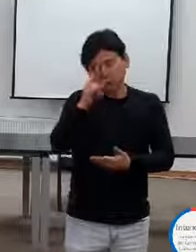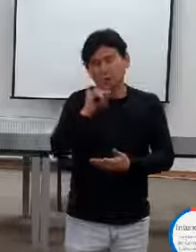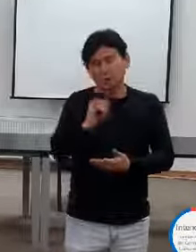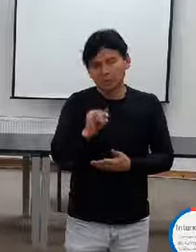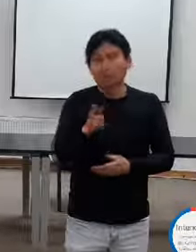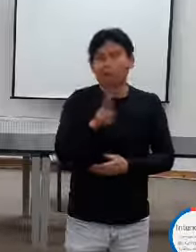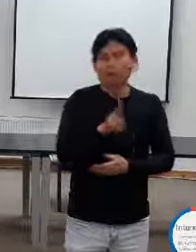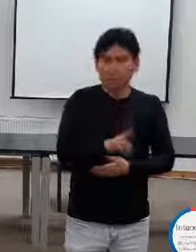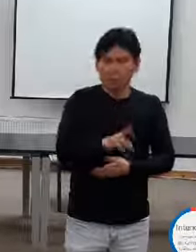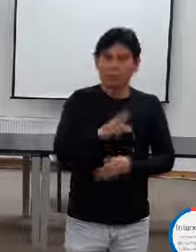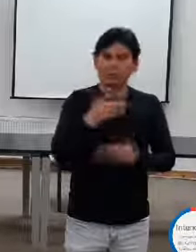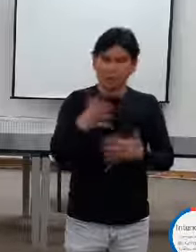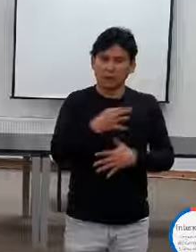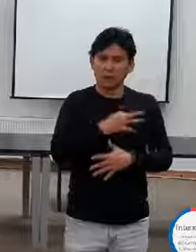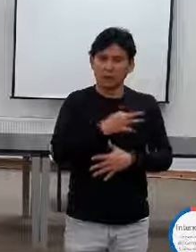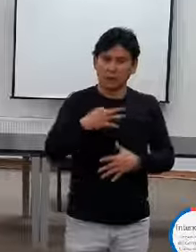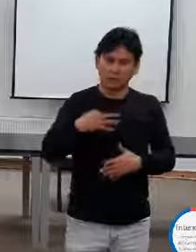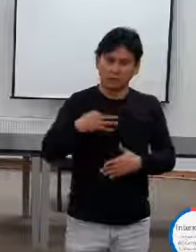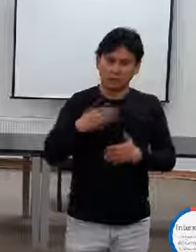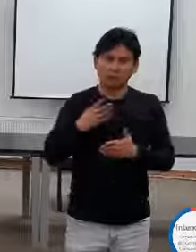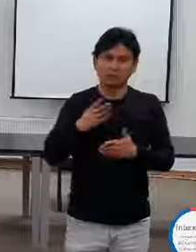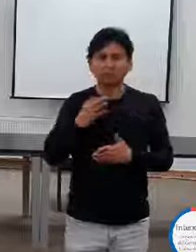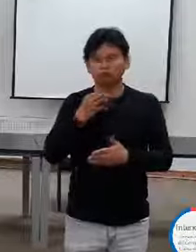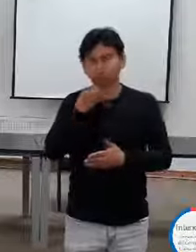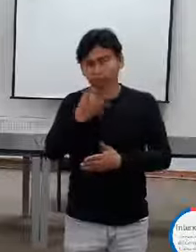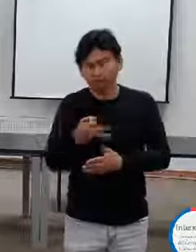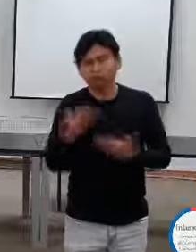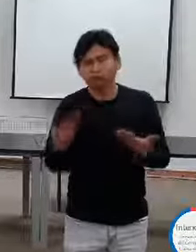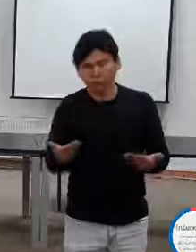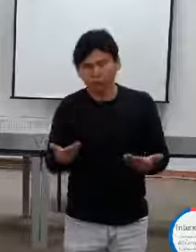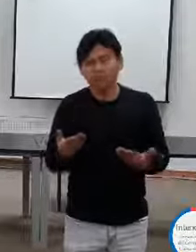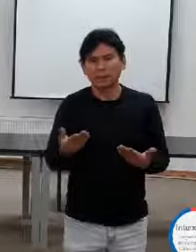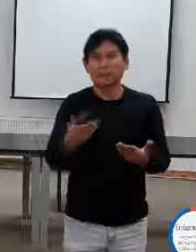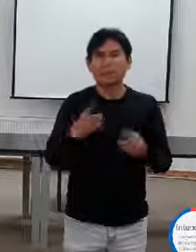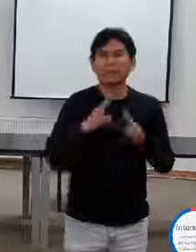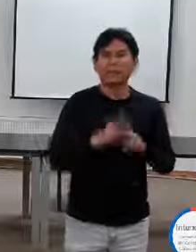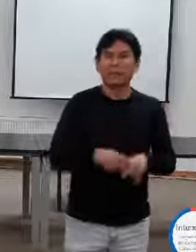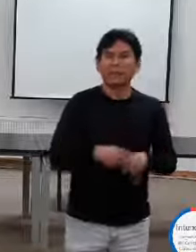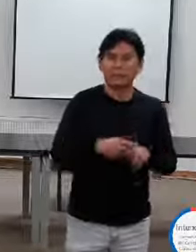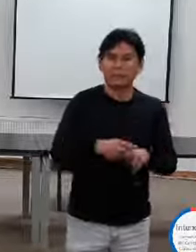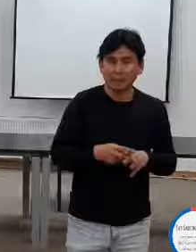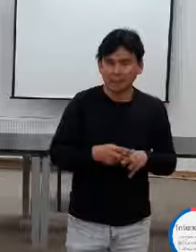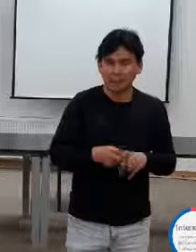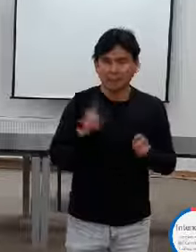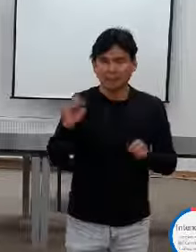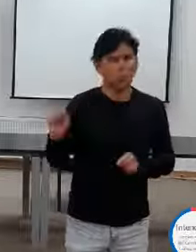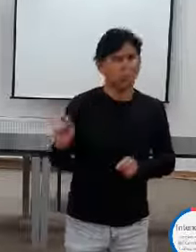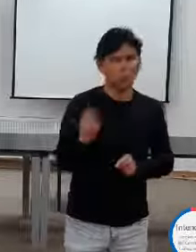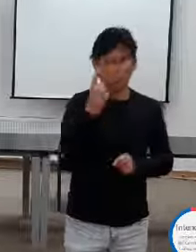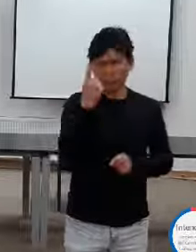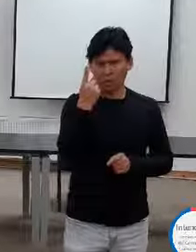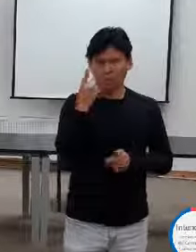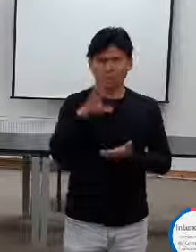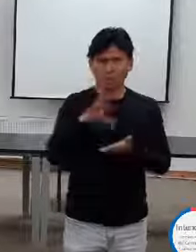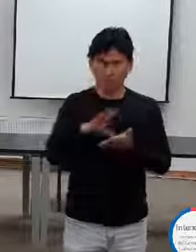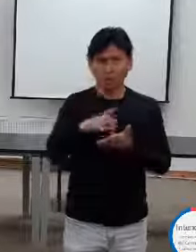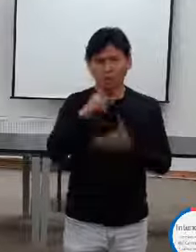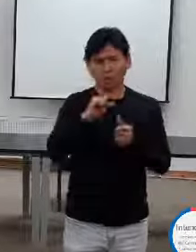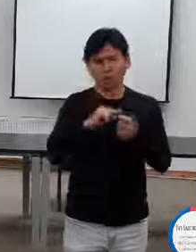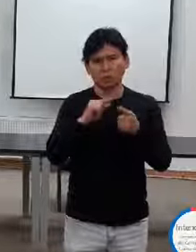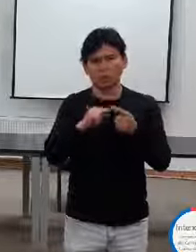recalcar como lo ha dicho reiteradas veces el ministro de hacienda que esta es una herramienta sin precedentes para lo que se tuvo que